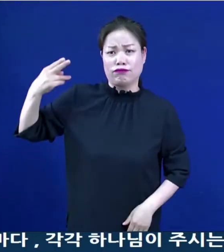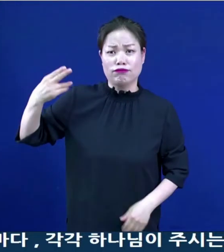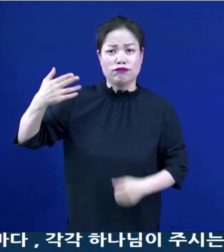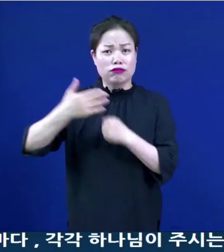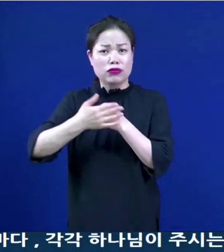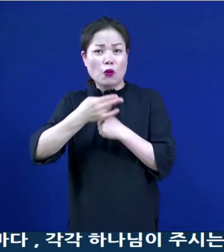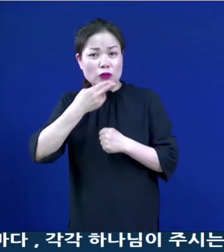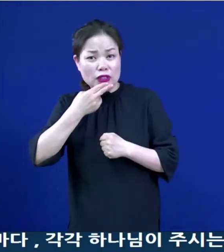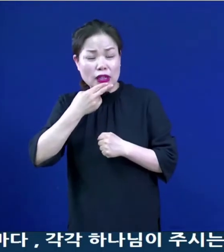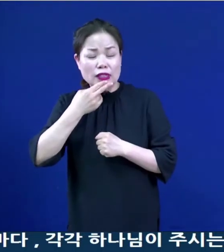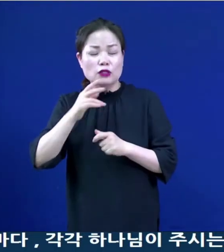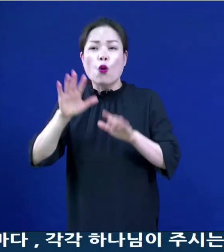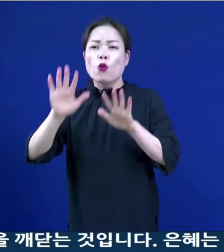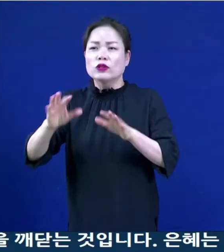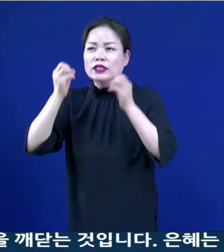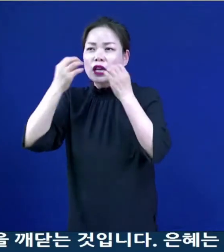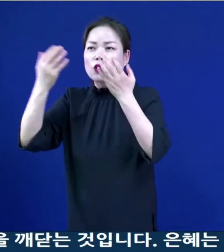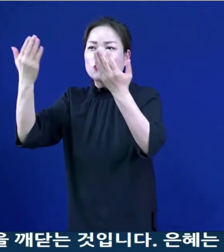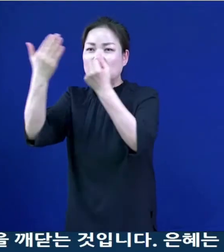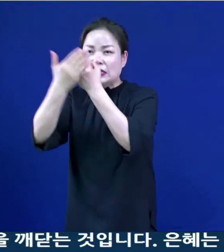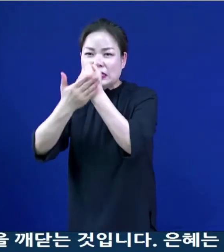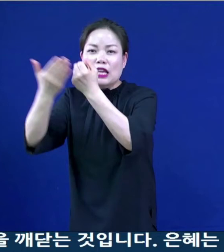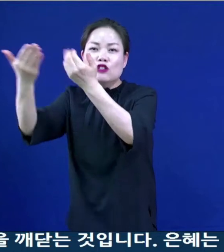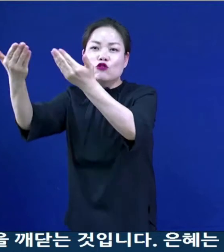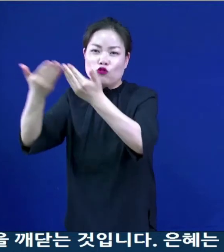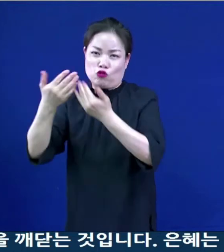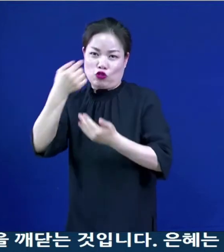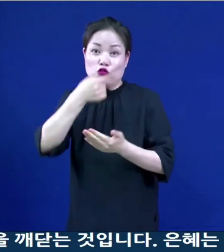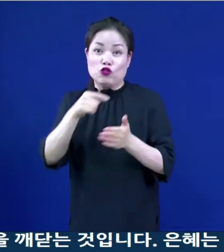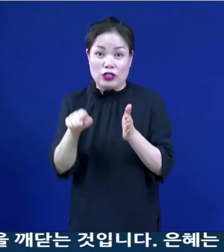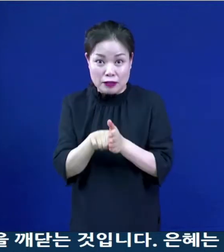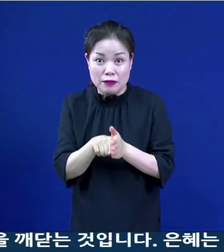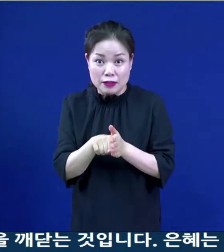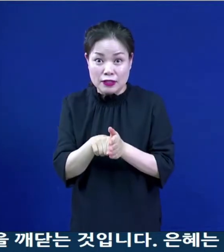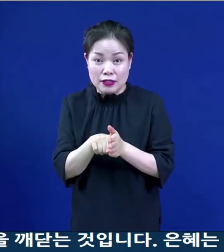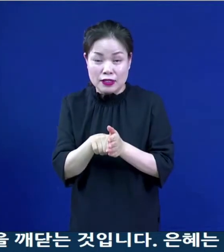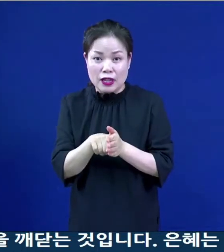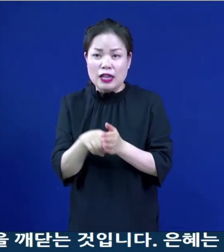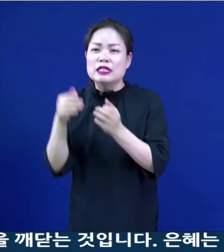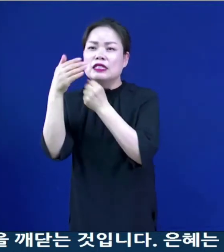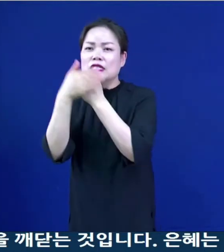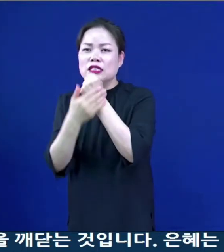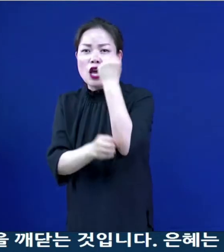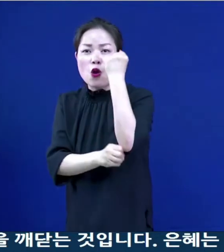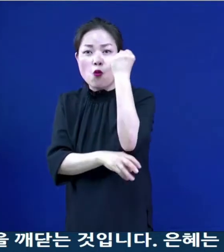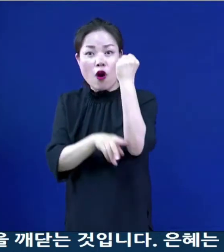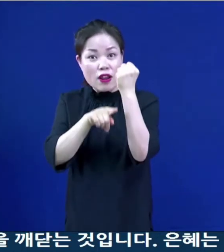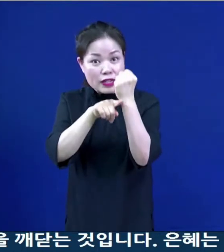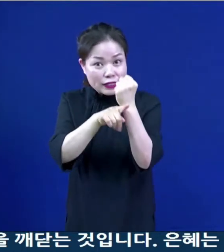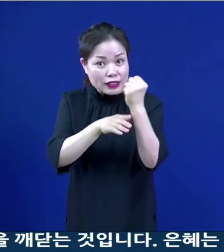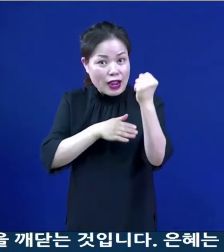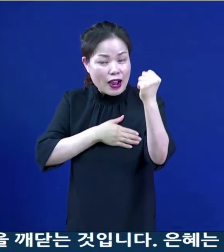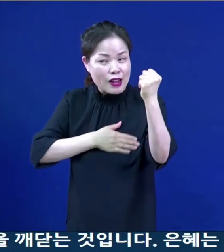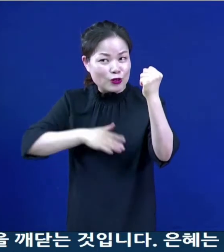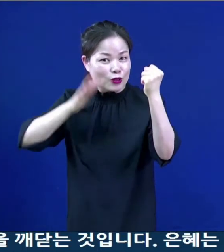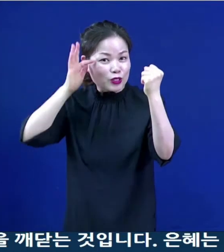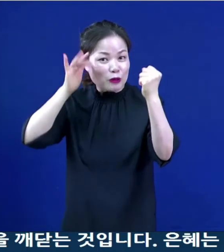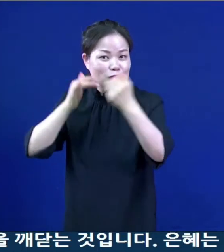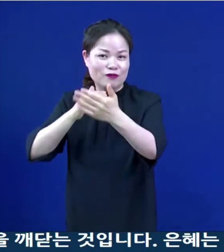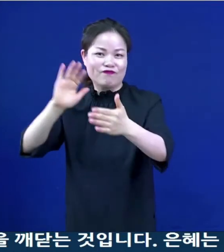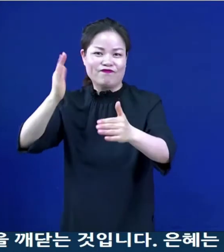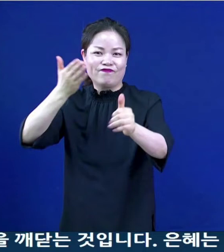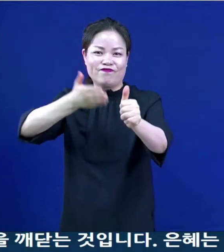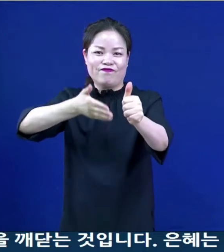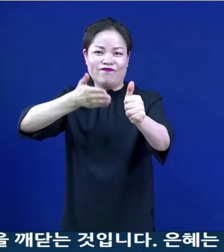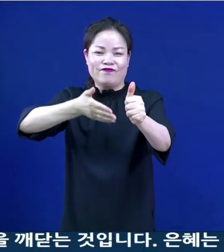없이 사는 사람도 오늘 주시는 은혜가 있는 겁니다. 여러분, 은혜의 원리를 알고 사모하시는 저와 여러분 되기를